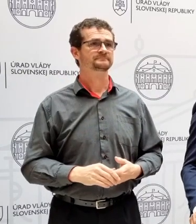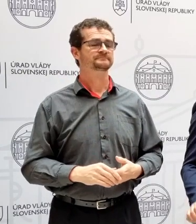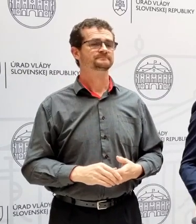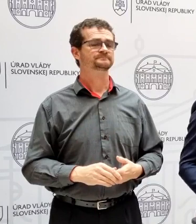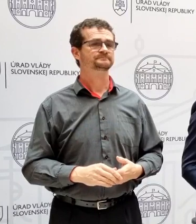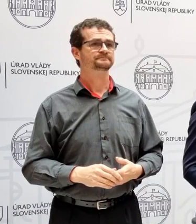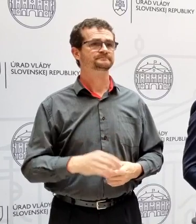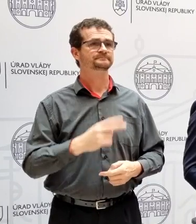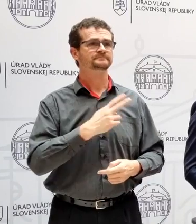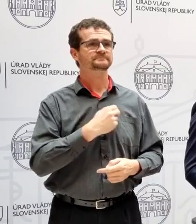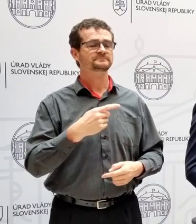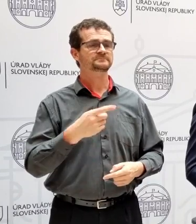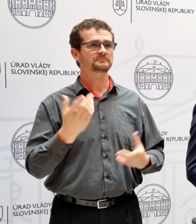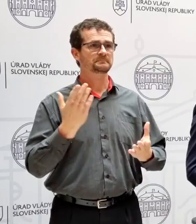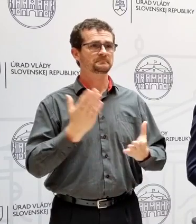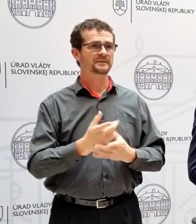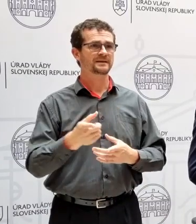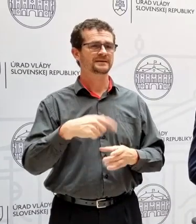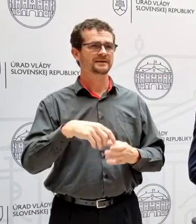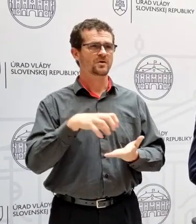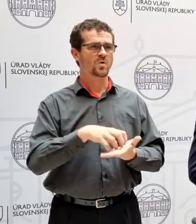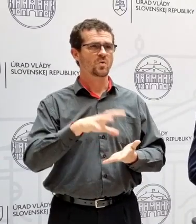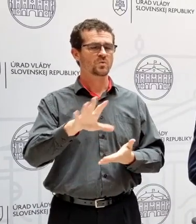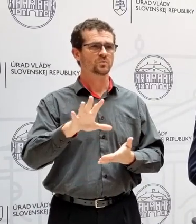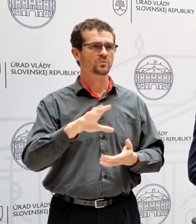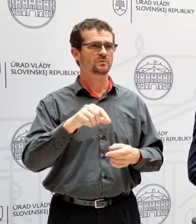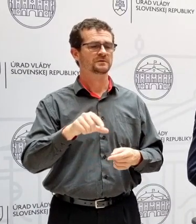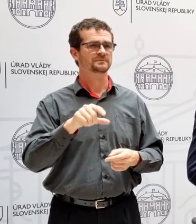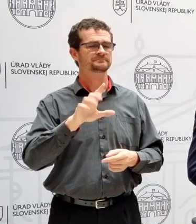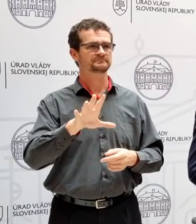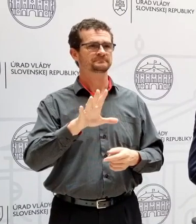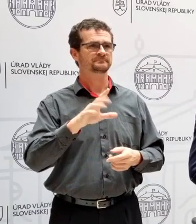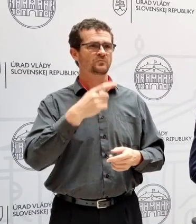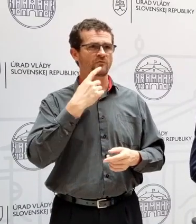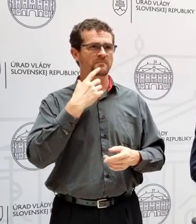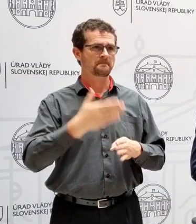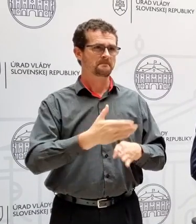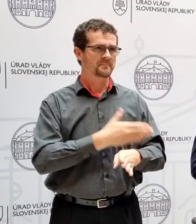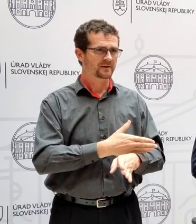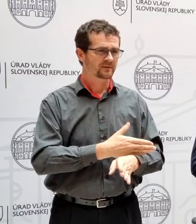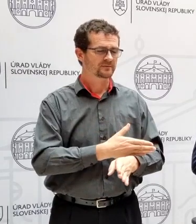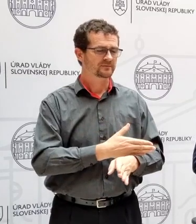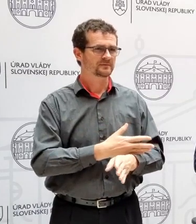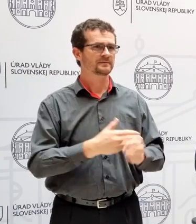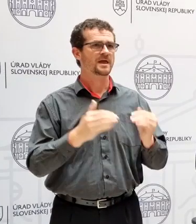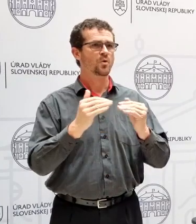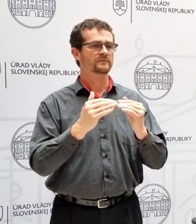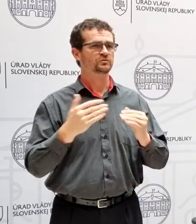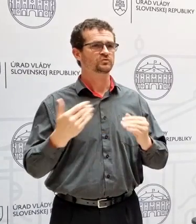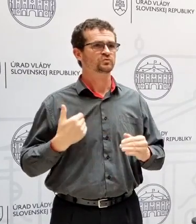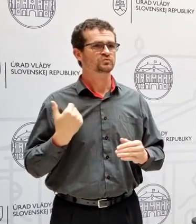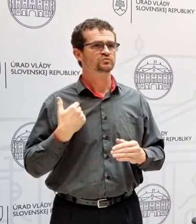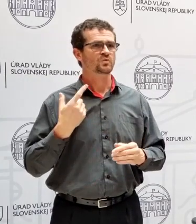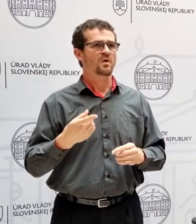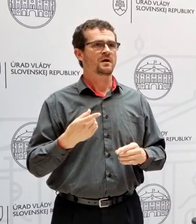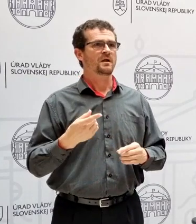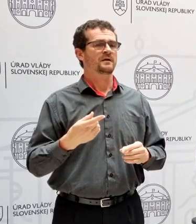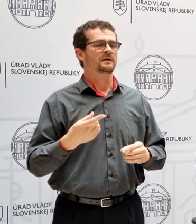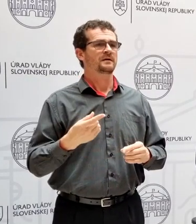A nemocnice patria do okruhu tých subjektov, ktoré sme spomínali predtým, na úrovni škôl a podobných.